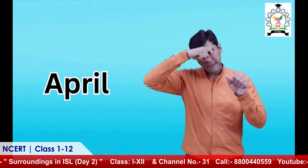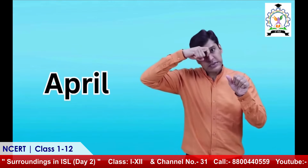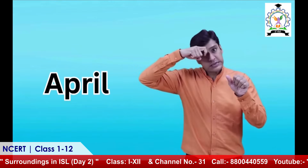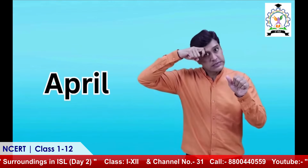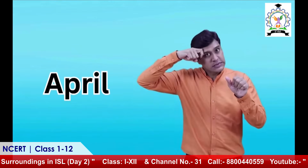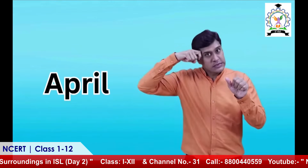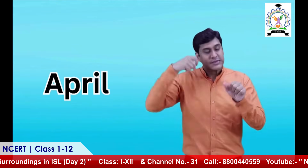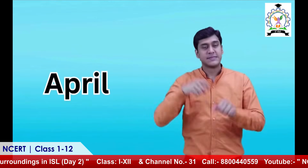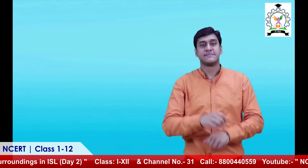अप्रैल,